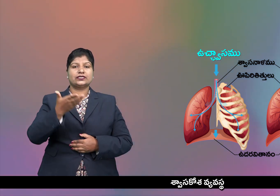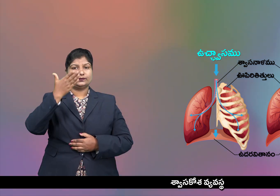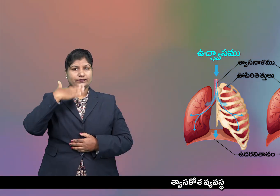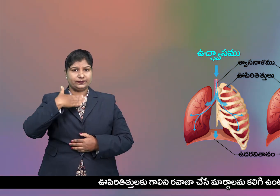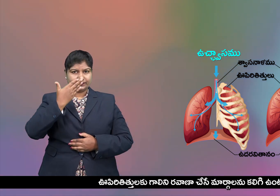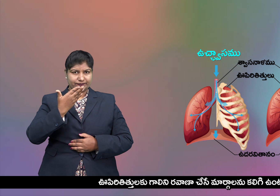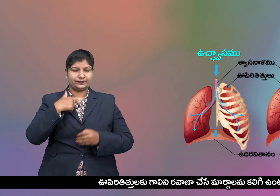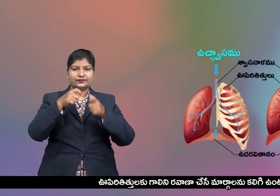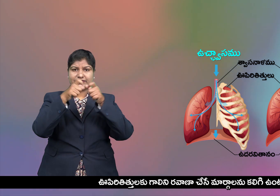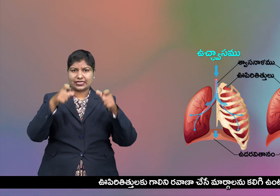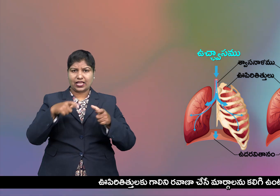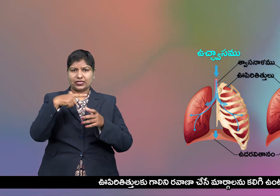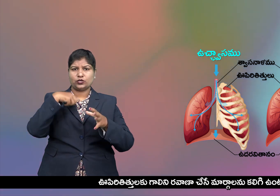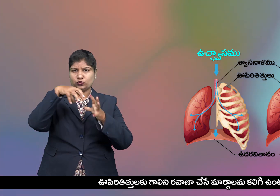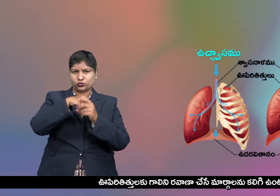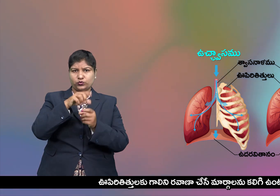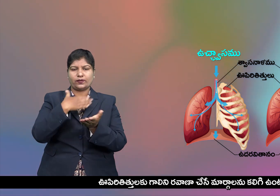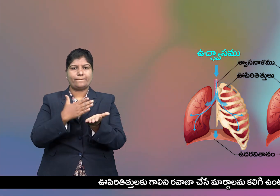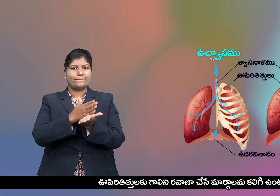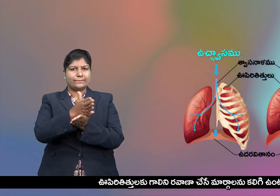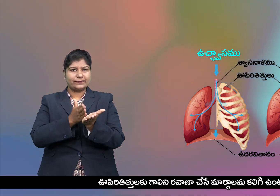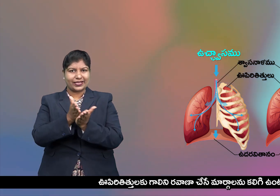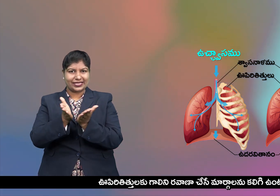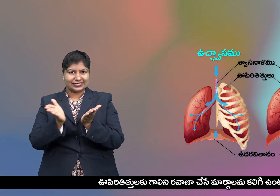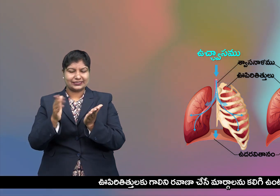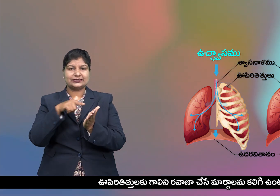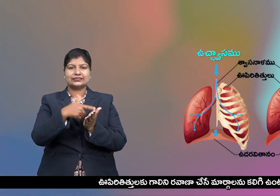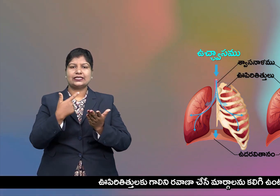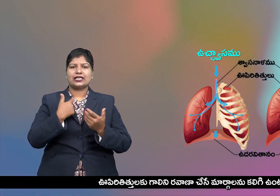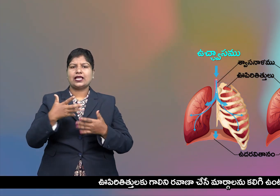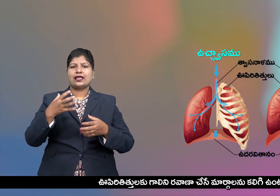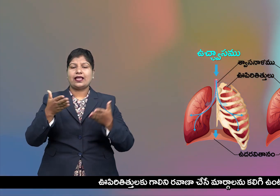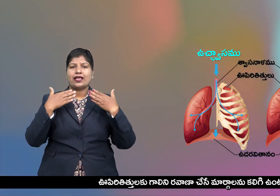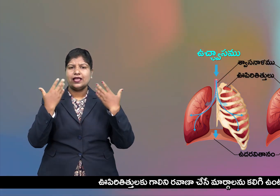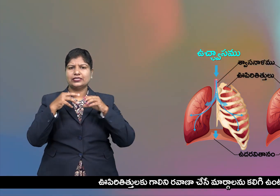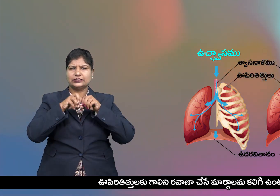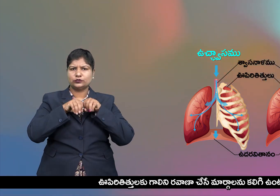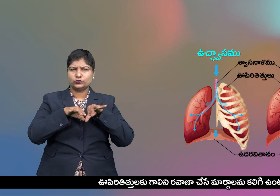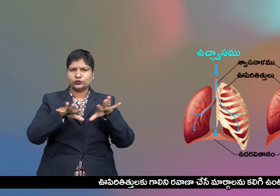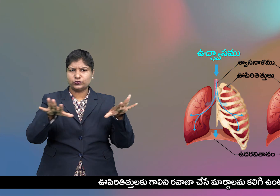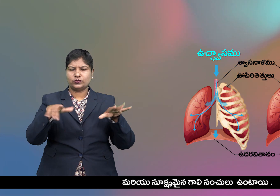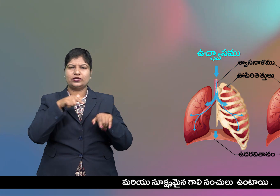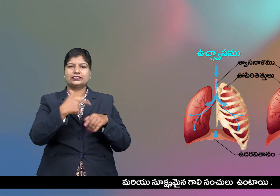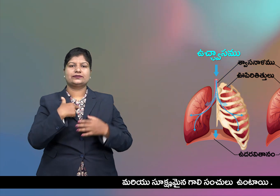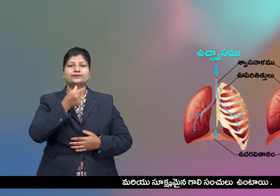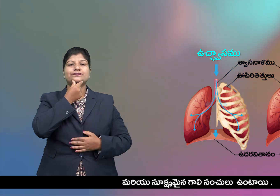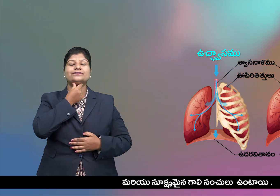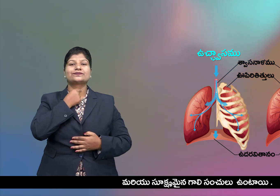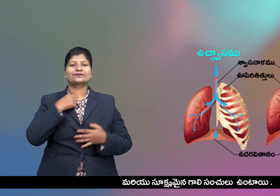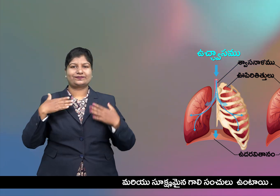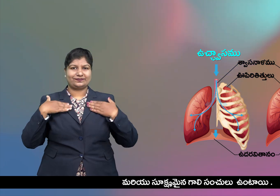శ్వాసకోశ వ్యవస్థ ఊపిరితిత్తులకు గాలిని రవాణా చేసే మార్గాలను కలిగి ఉంటుంది